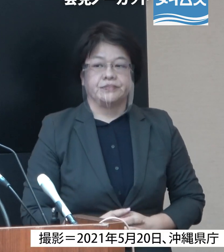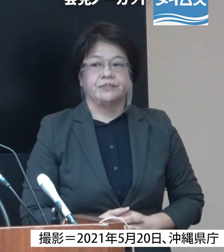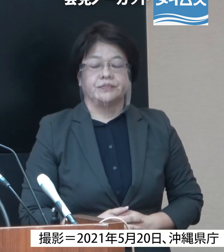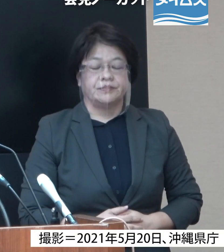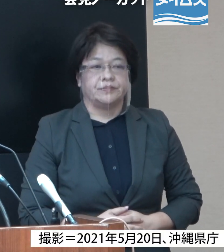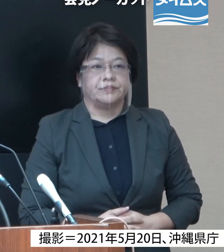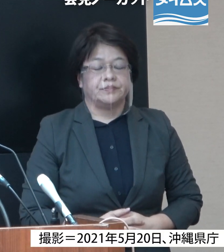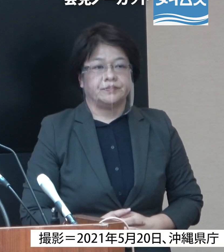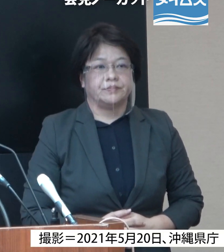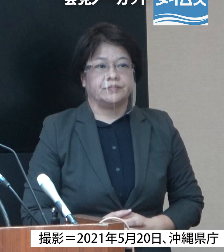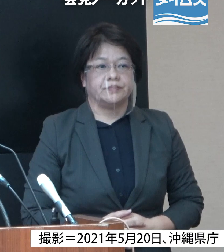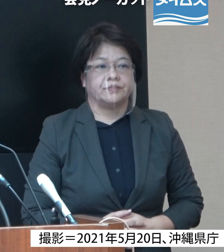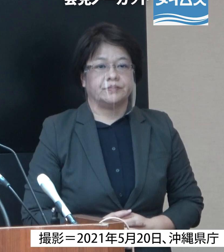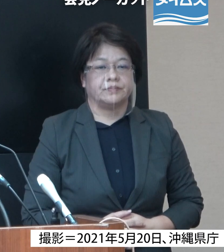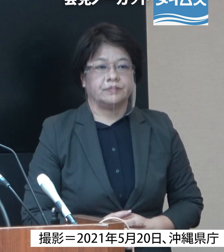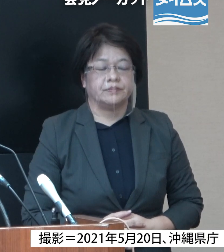はい、